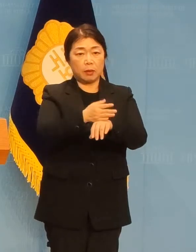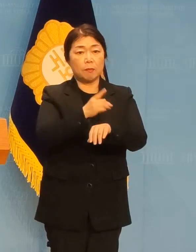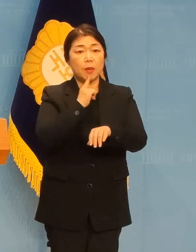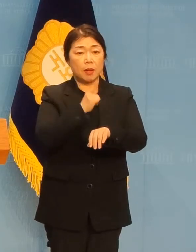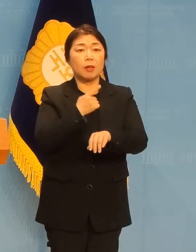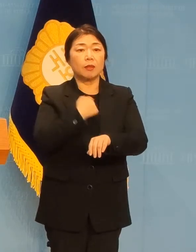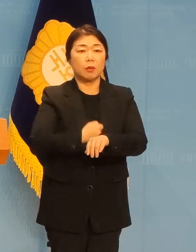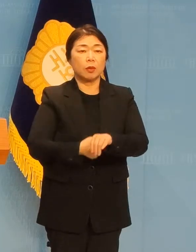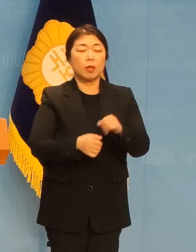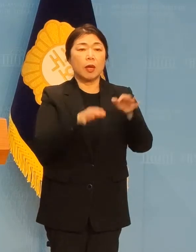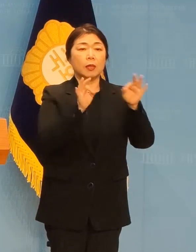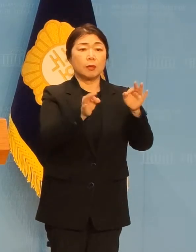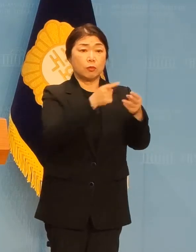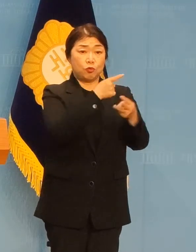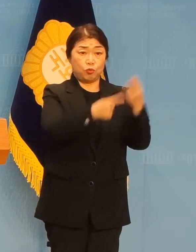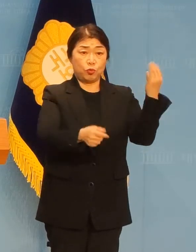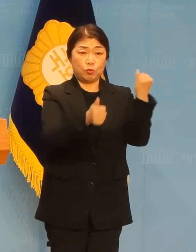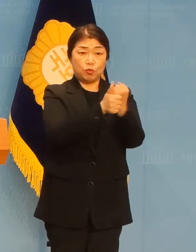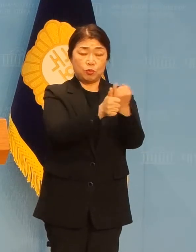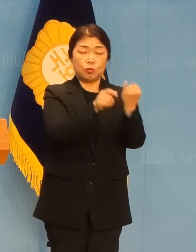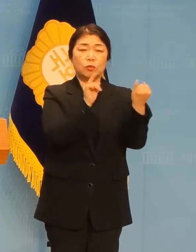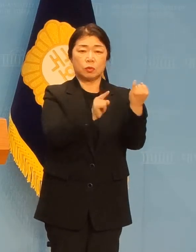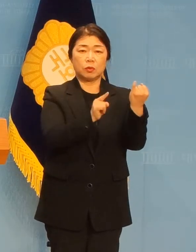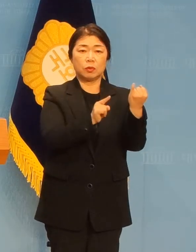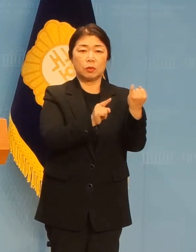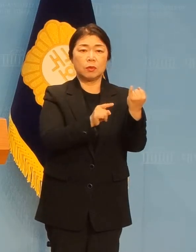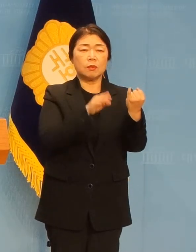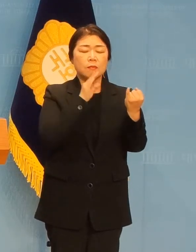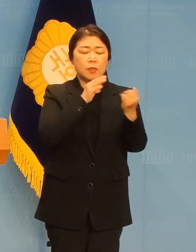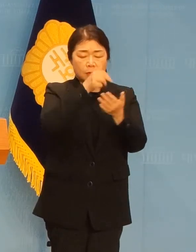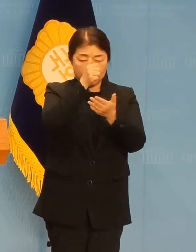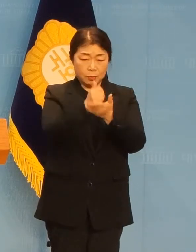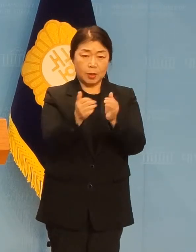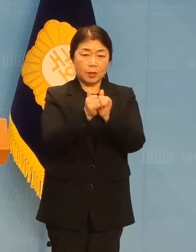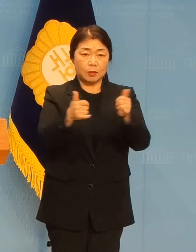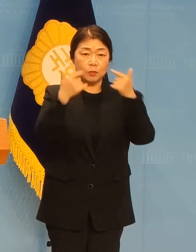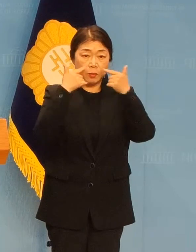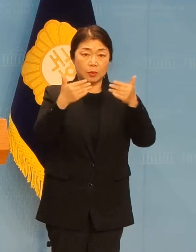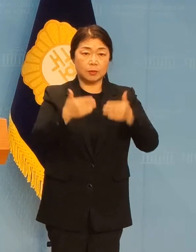김건희 부부는 역사의 죄인을 자임하고 있습니다.